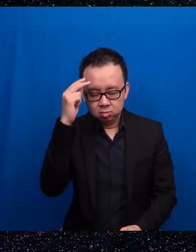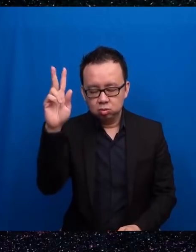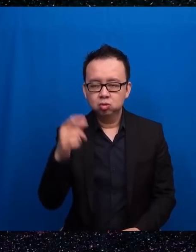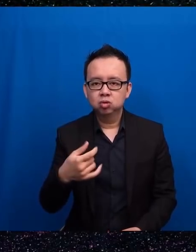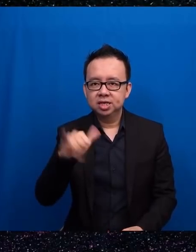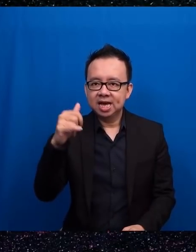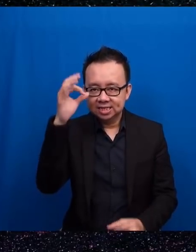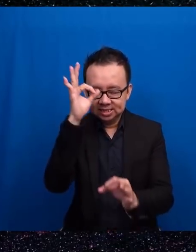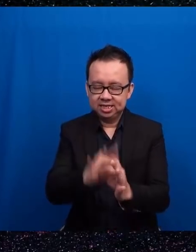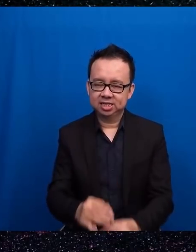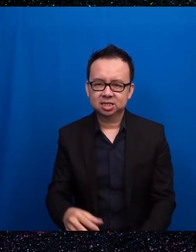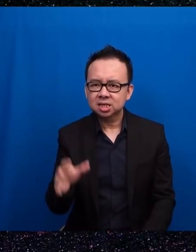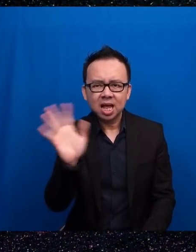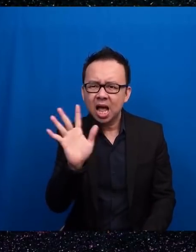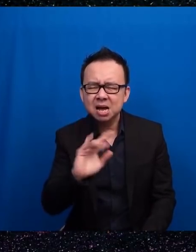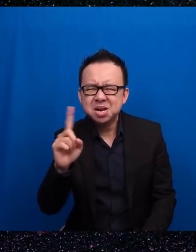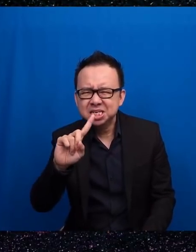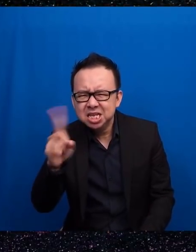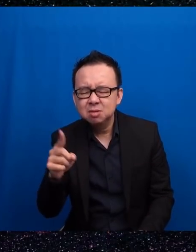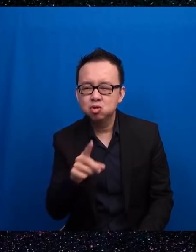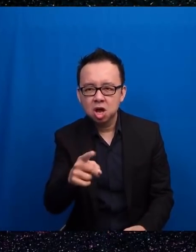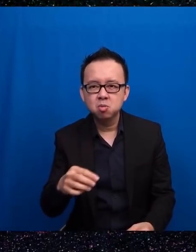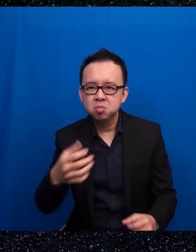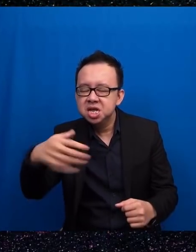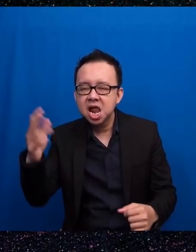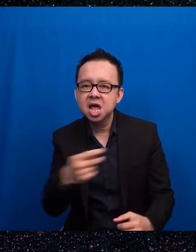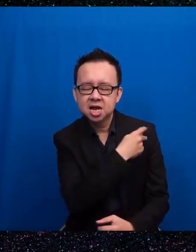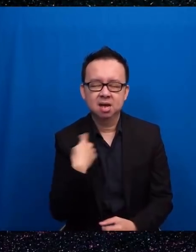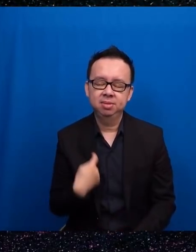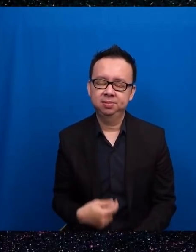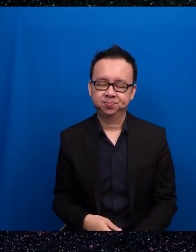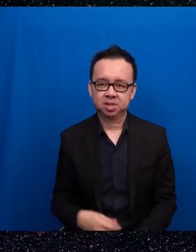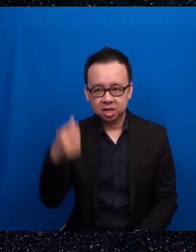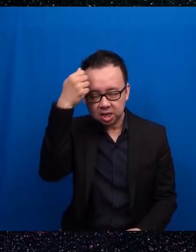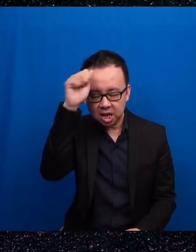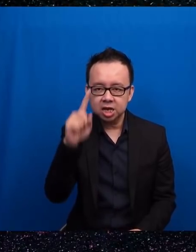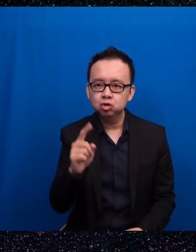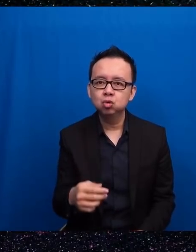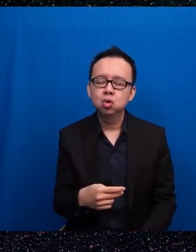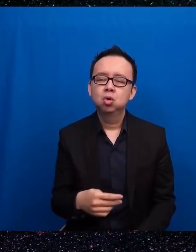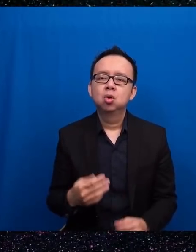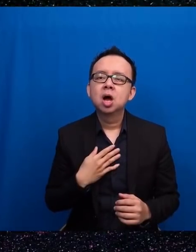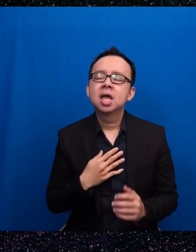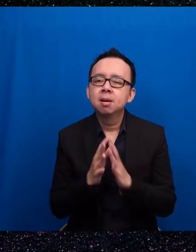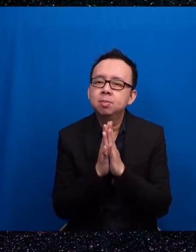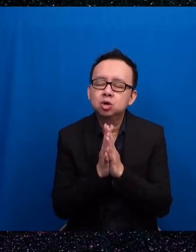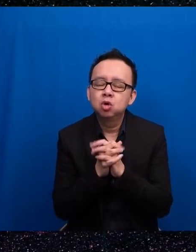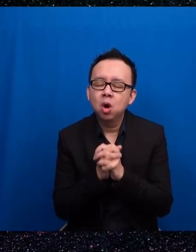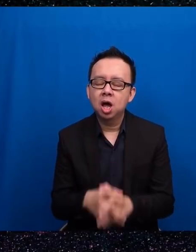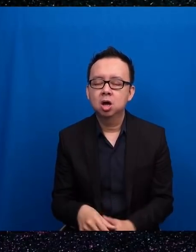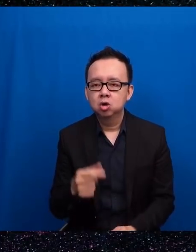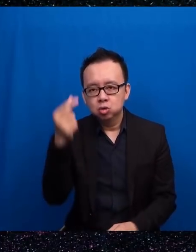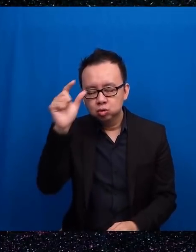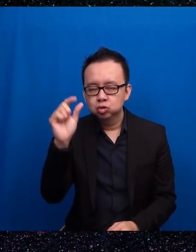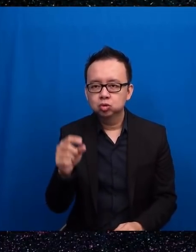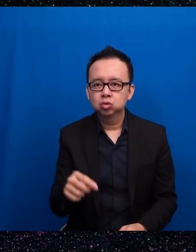Tidak pernah sedetik pun Engkau meninggalkan setiap anak-anak-Mu. Karena itu hamba berdoa Tuhan, untuk setiap anak-anak-Mu yang berulang